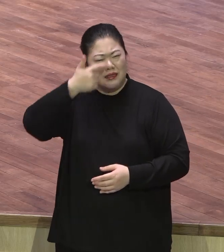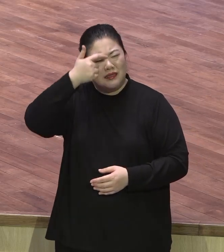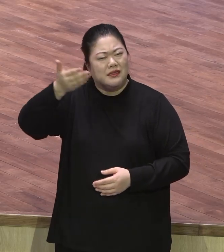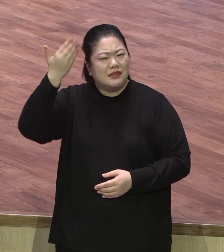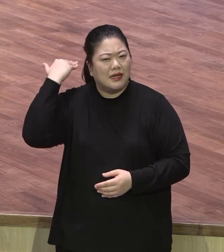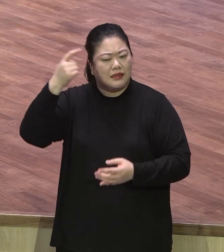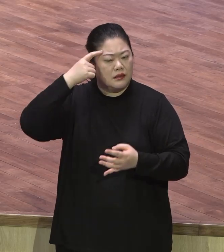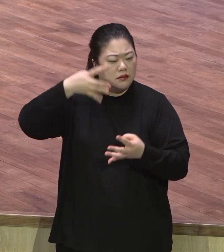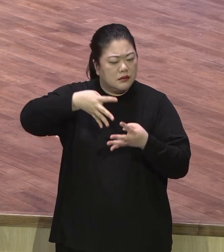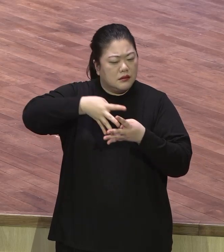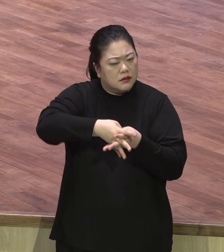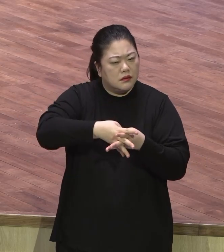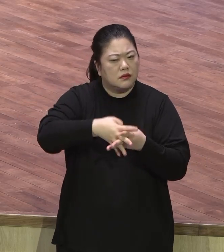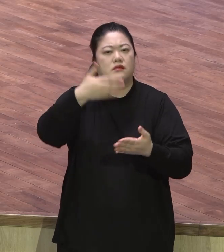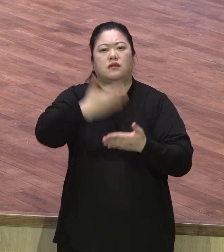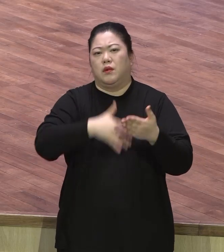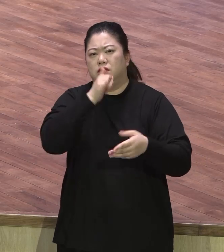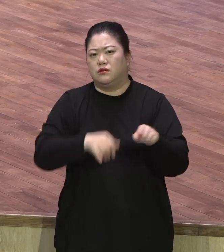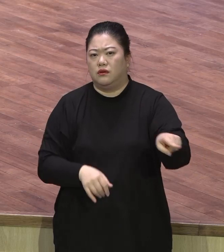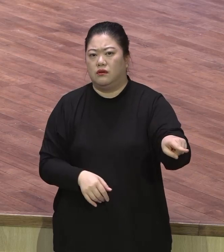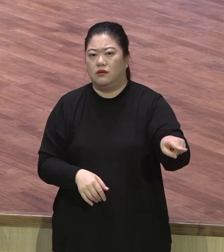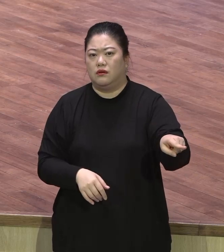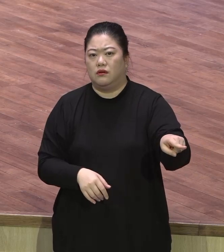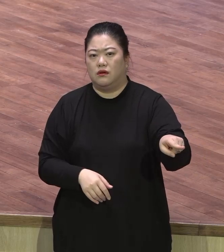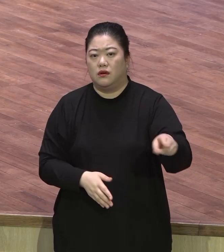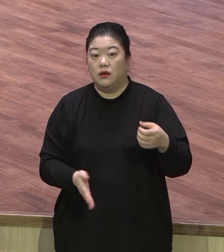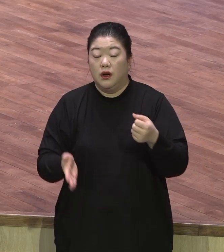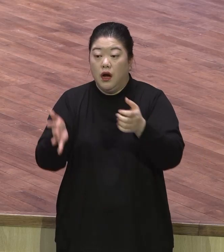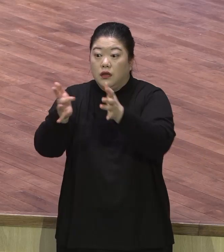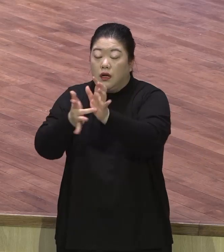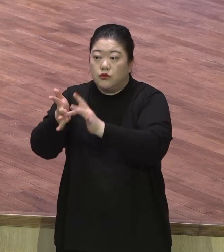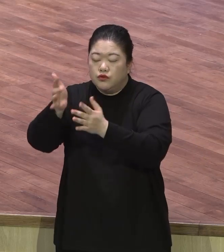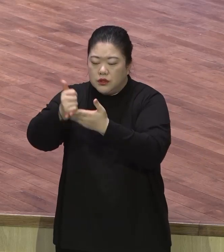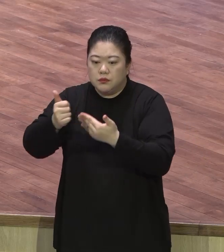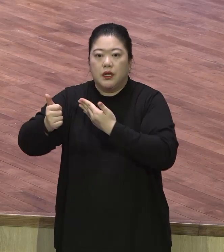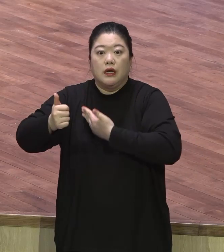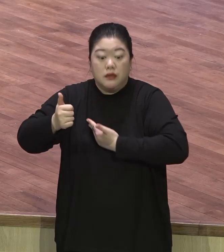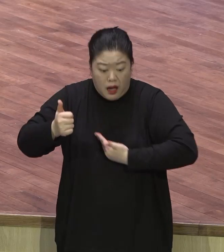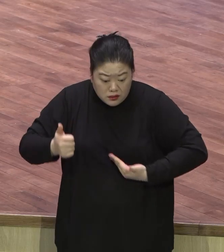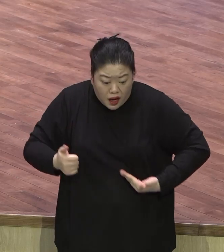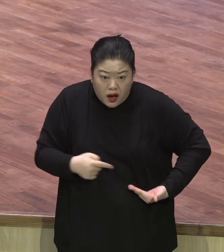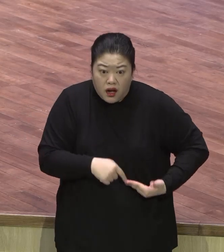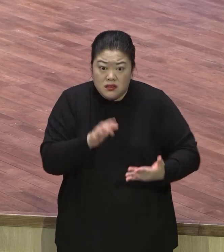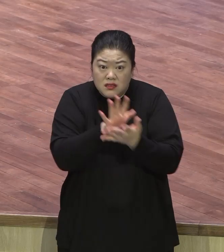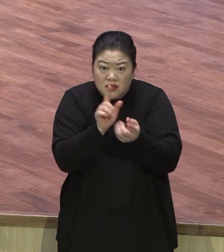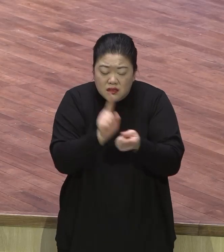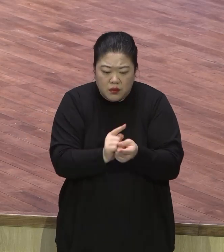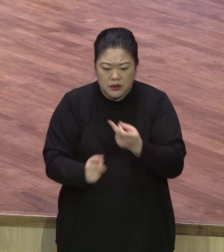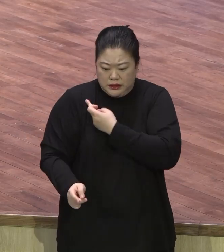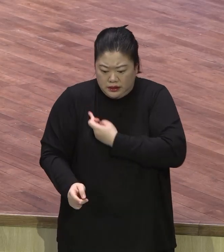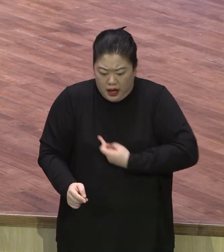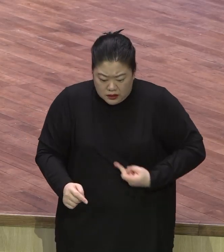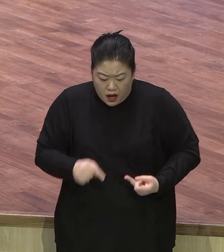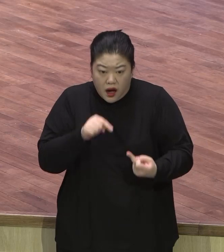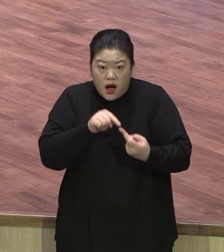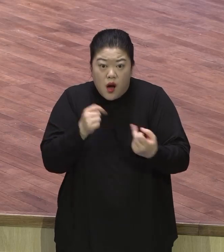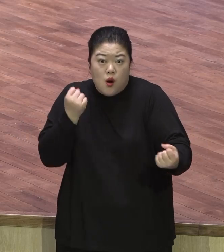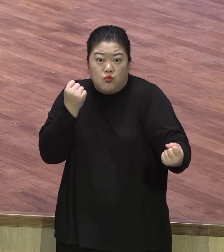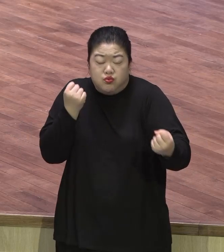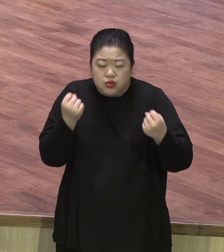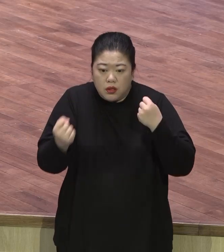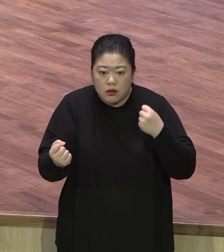남아있어가지고 예수님 제자들이 주저주저 했다니까요 초대 예루살렘